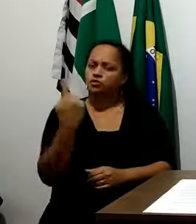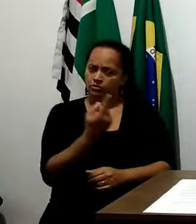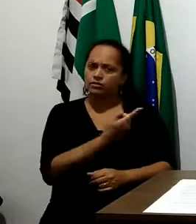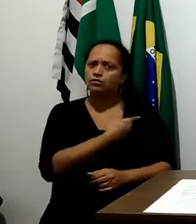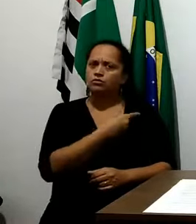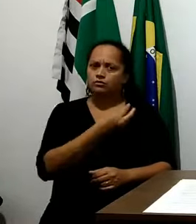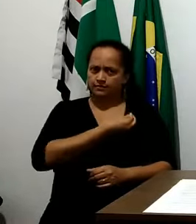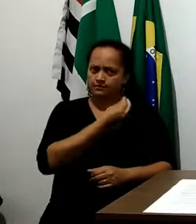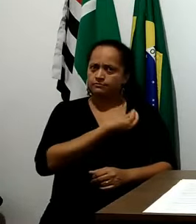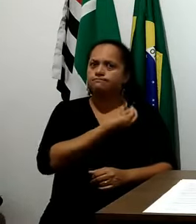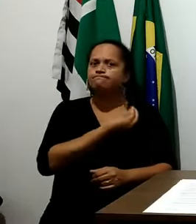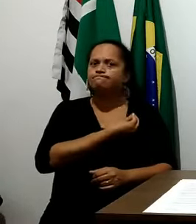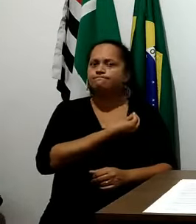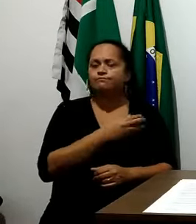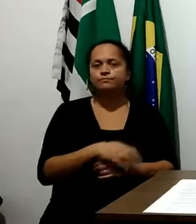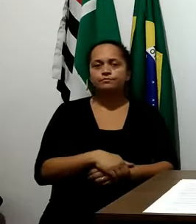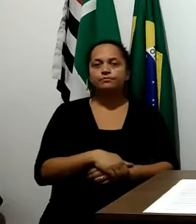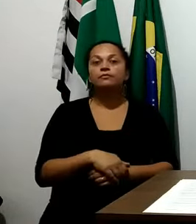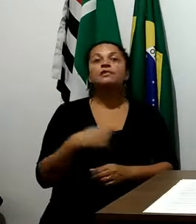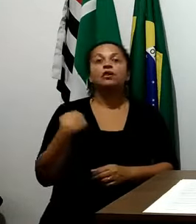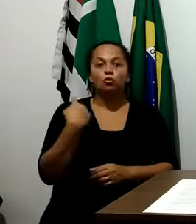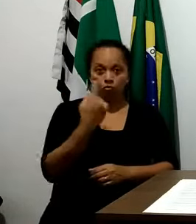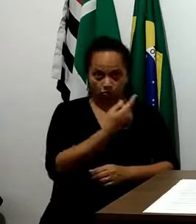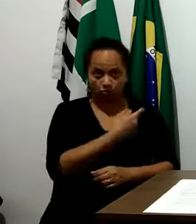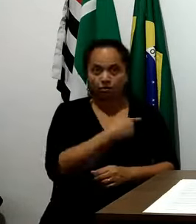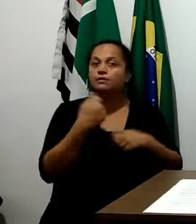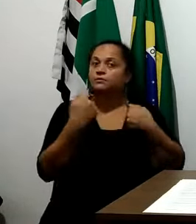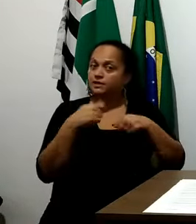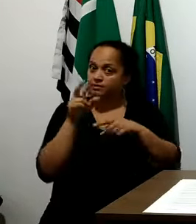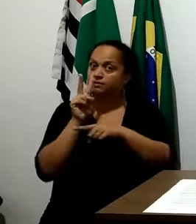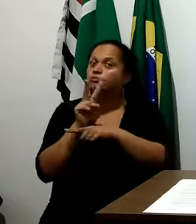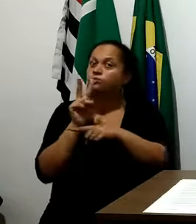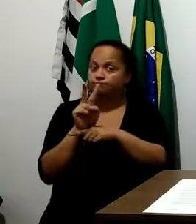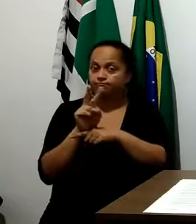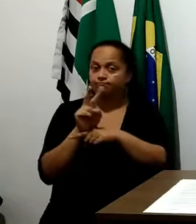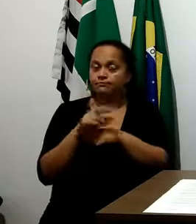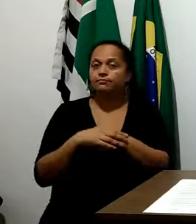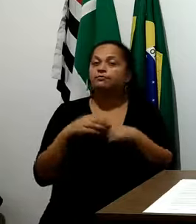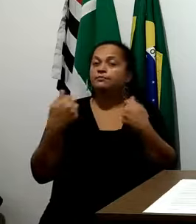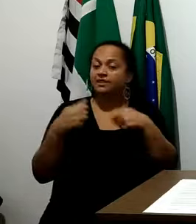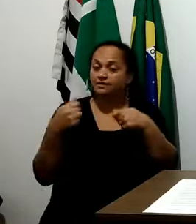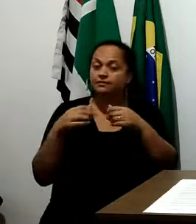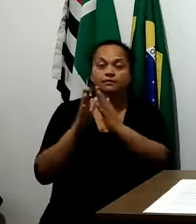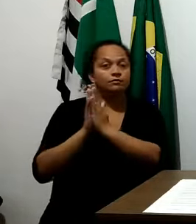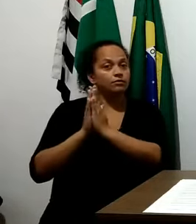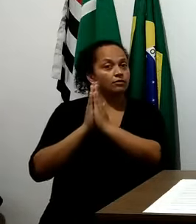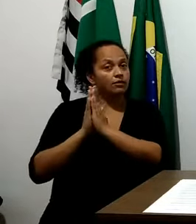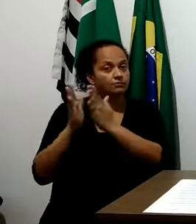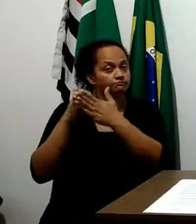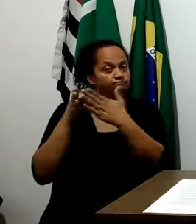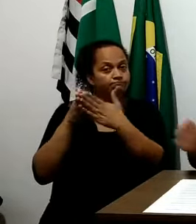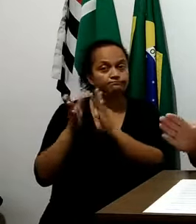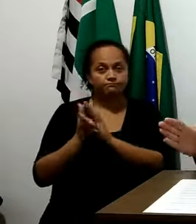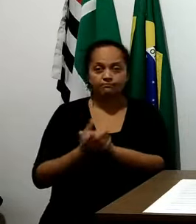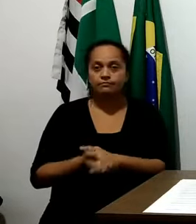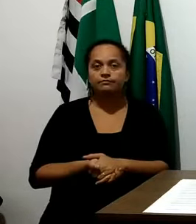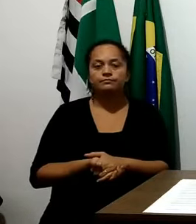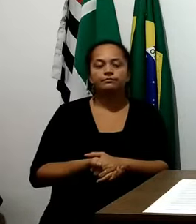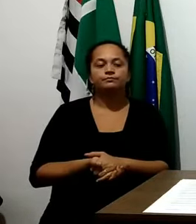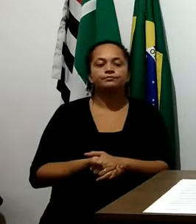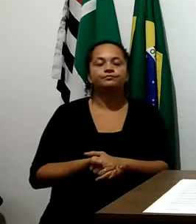nós. Este é o nosso papel. Interceder por ela. Vamos continuar? Então,